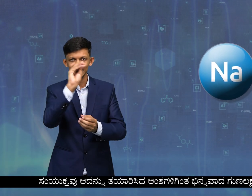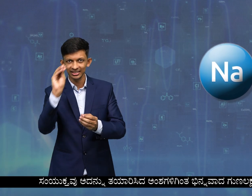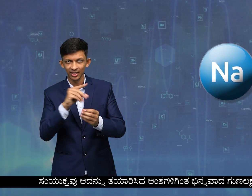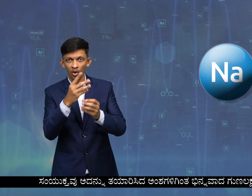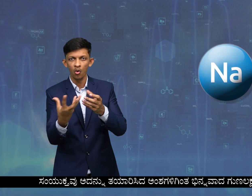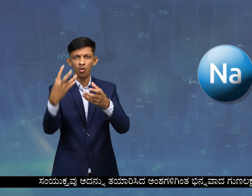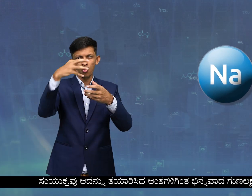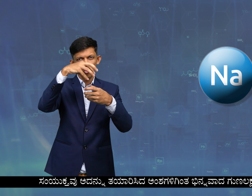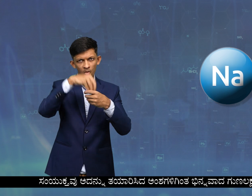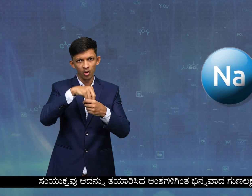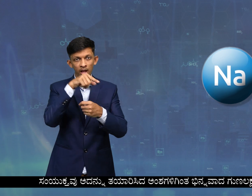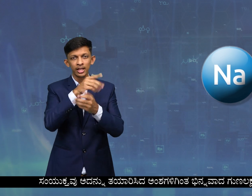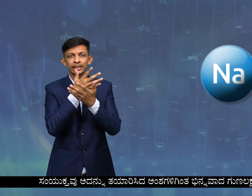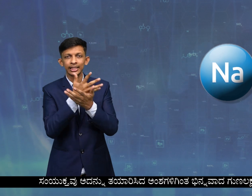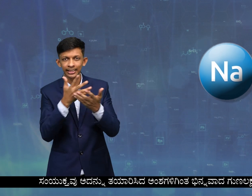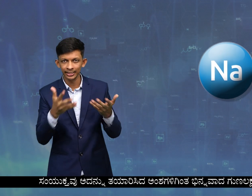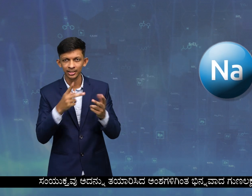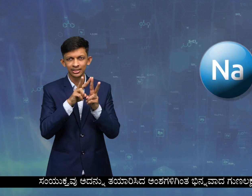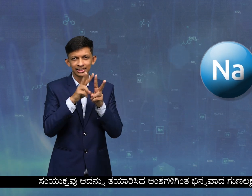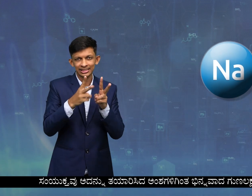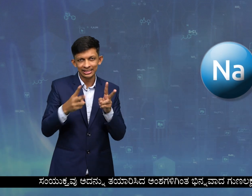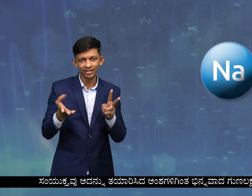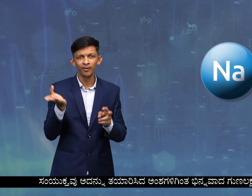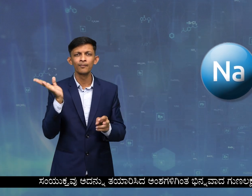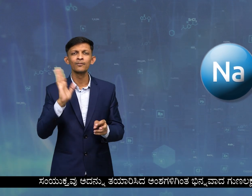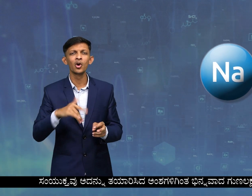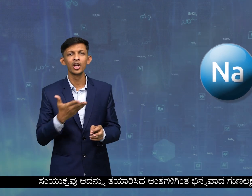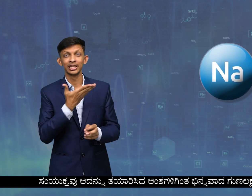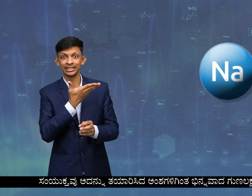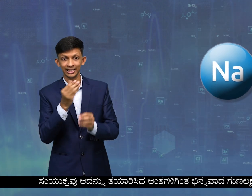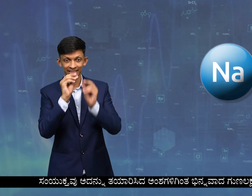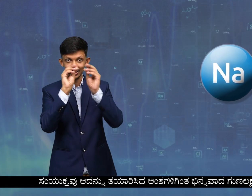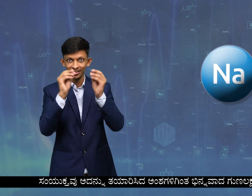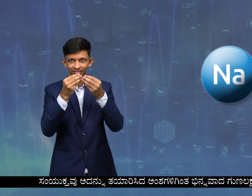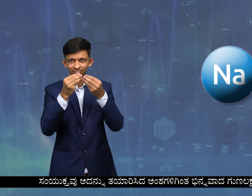ಸಂಯುಕ್ತ ಅದನ್ನು ತಯಾರಿಸಿದ ಅಂಶಗಳಿಗಿಂತ ಭಿನ್ನವಾದ ಗುಣಲಕ್ಷಣಗಳನ್ನು ಹೊಂದಿದೆ.